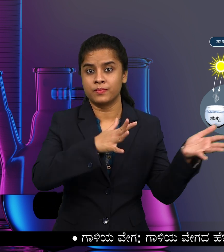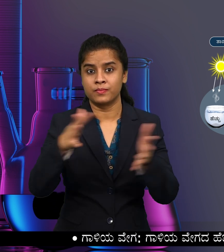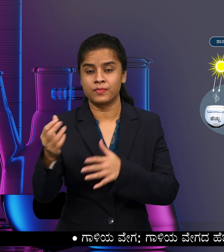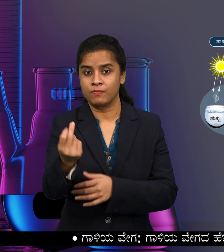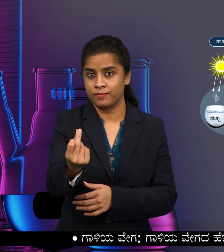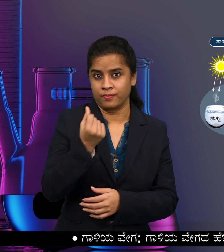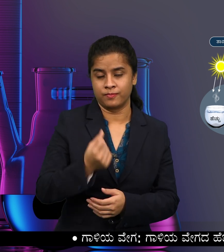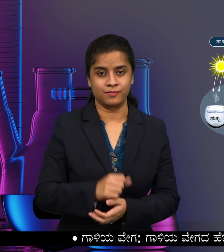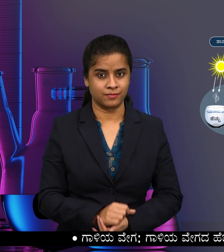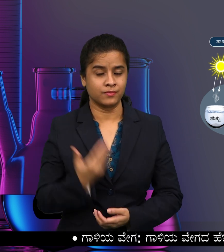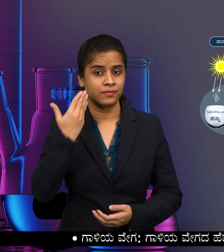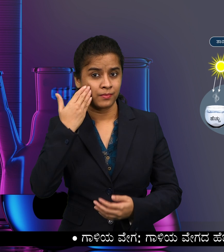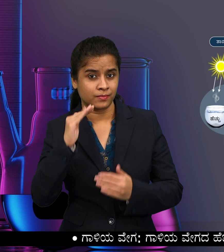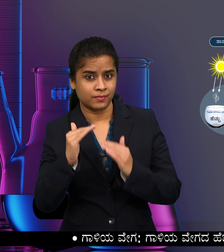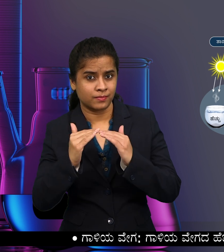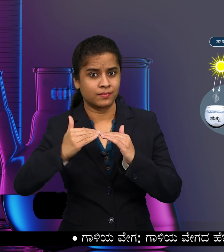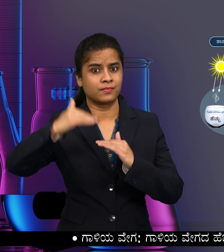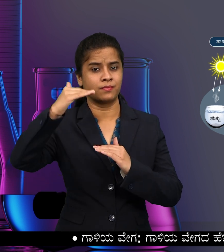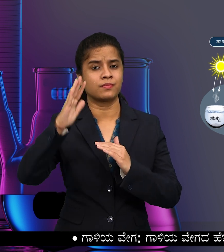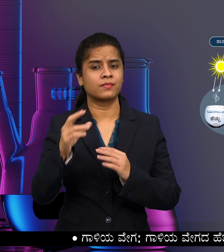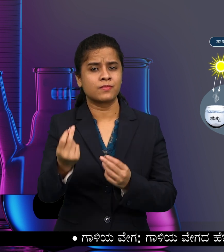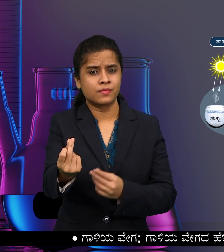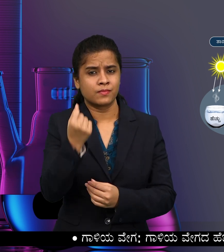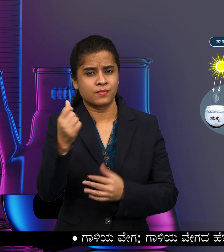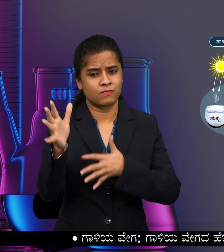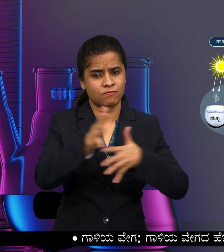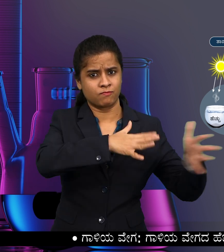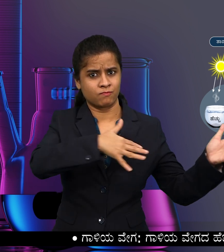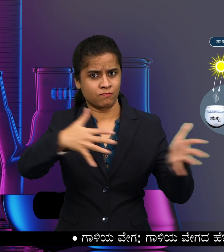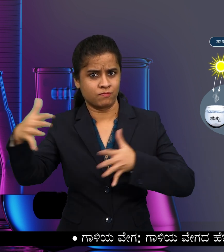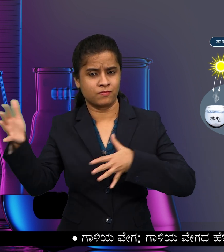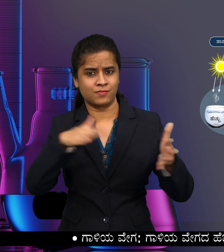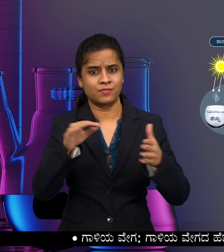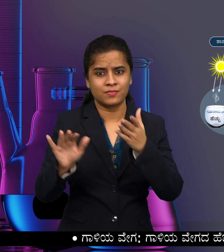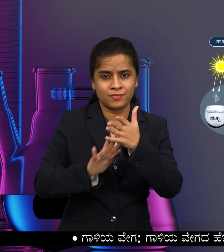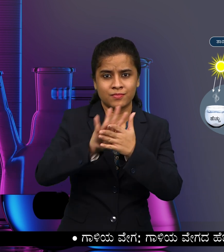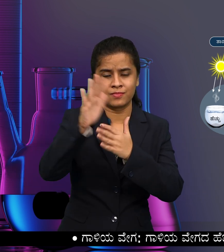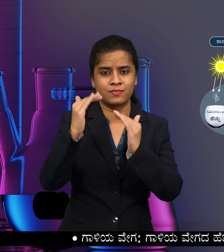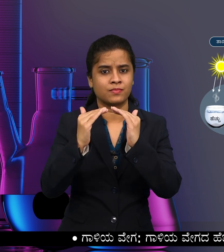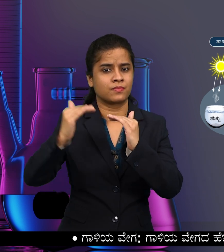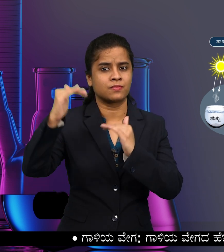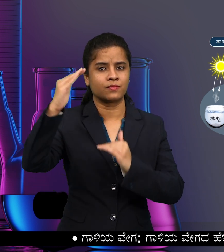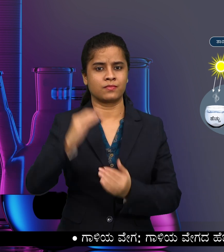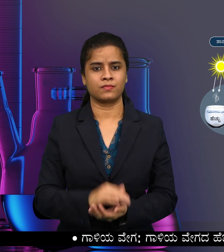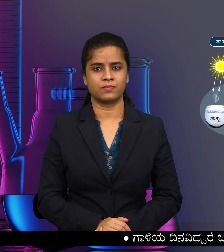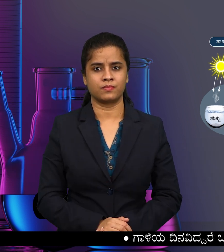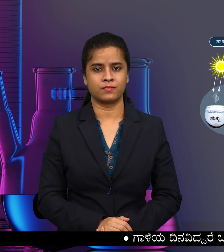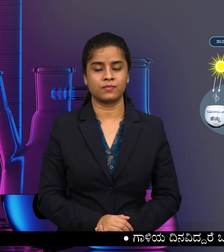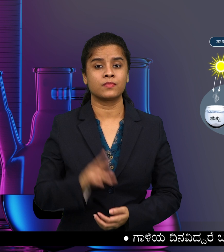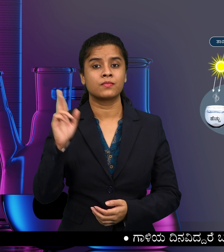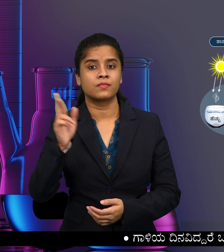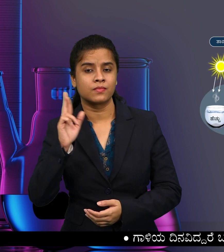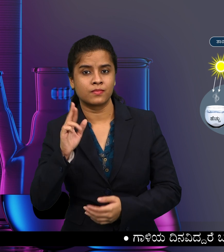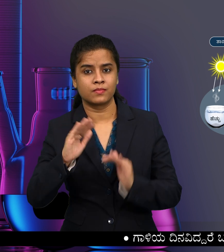ಗಾಳಿಯ ವೇಗ. ಗಾಳಿಯ ವೇಗದ ಹೆಚ್ಚಳದೊಂದಿಗೆ ಆವಿಯಾಗುವಿಕೆ ಹೆಚ್ಚಾಗುತ್ತದೆ.